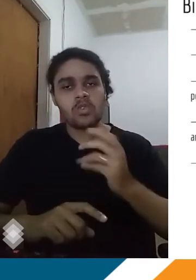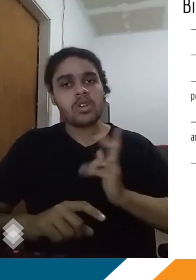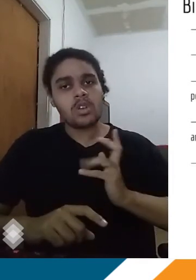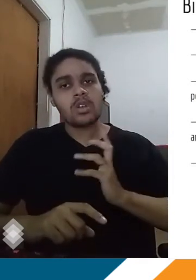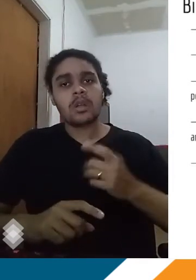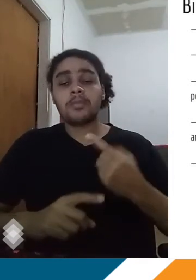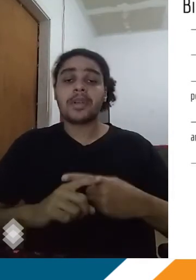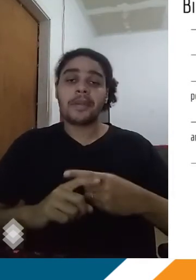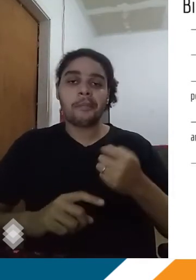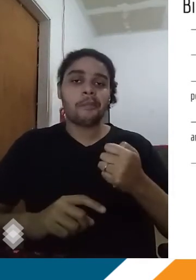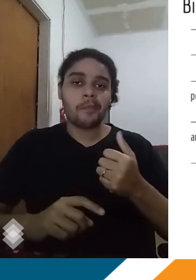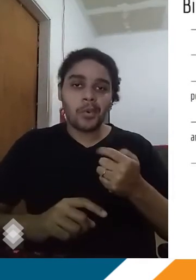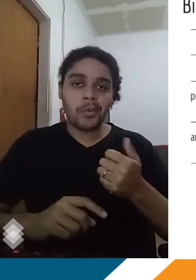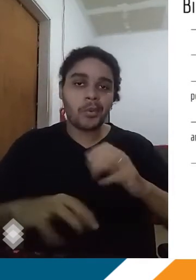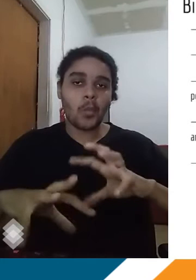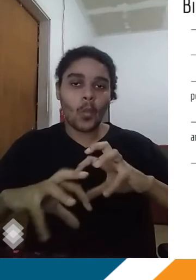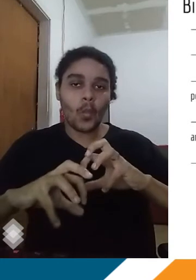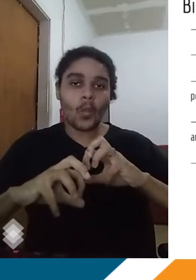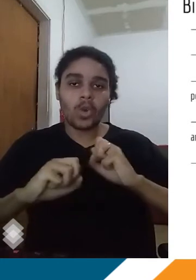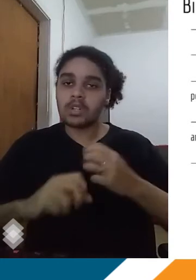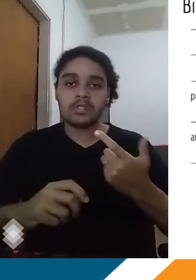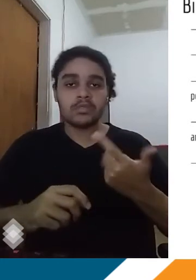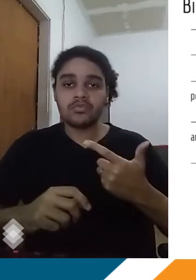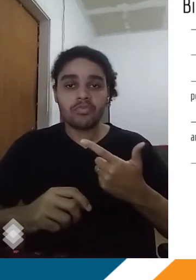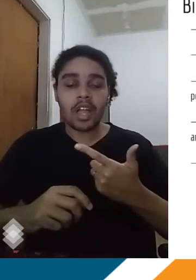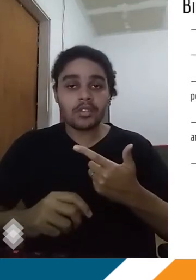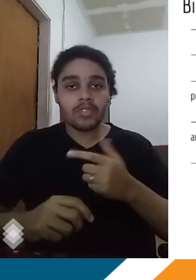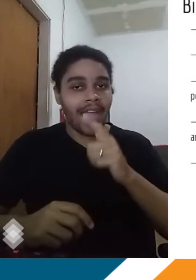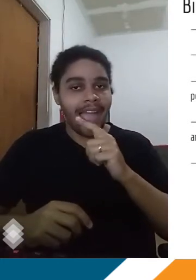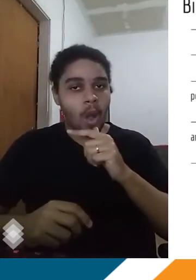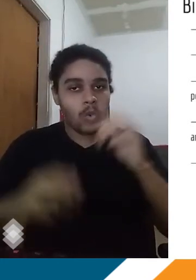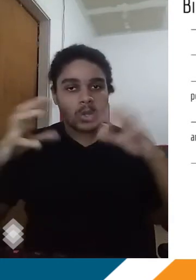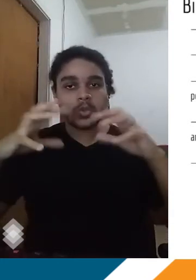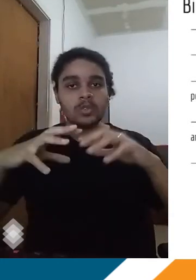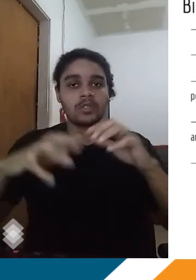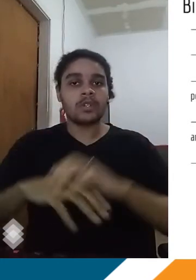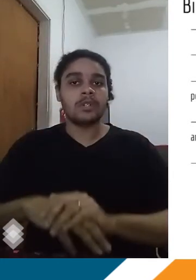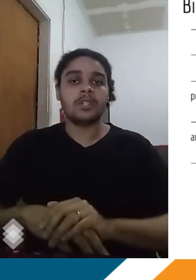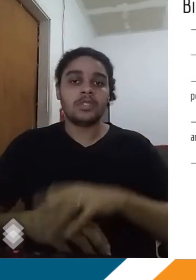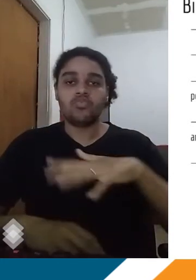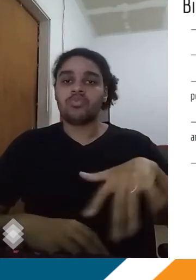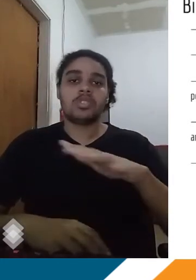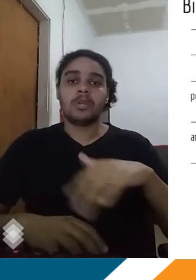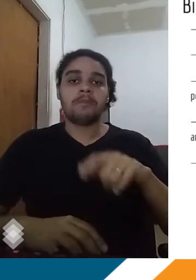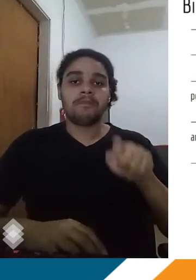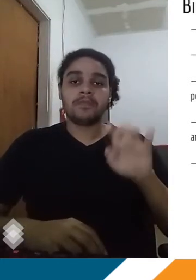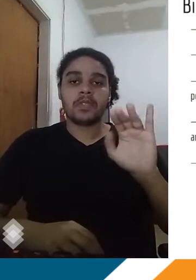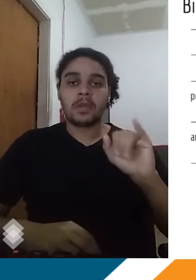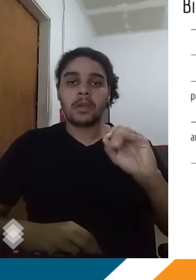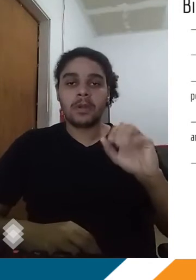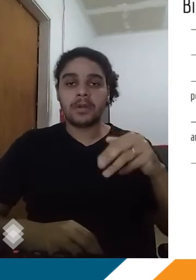solos pouco lixiviados, justamente porque não há atuação de chuva de uma forma geral, né, nesse